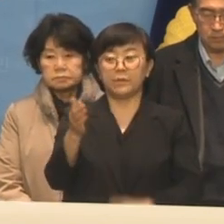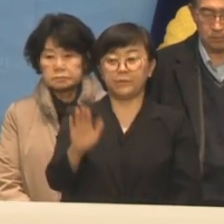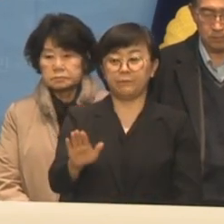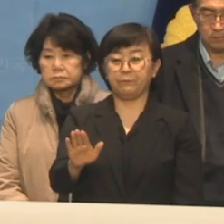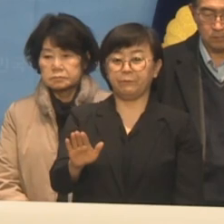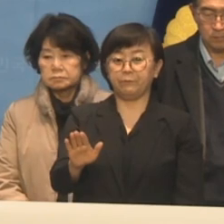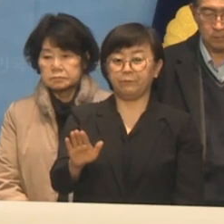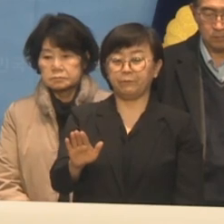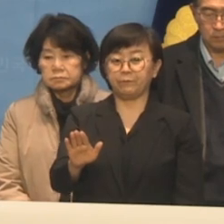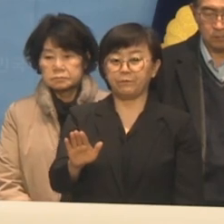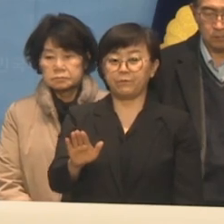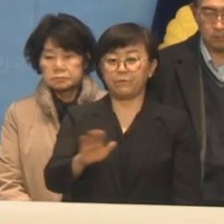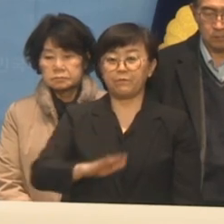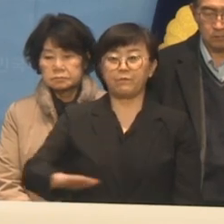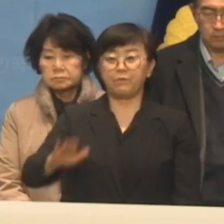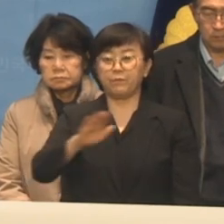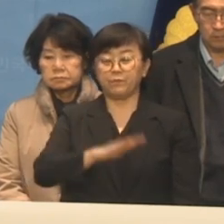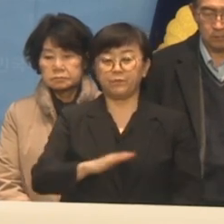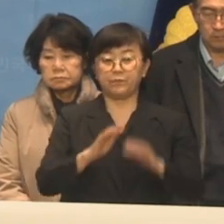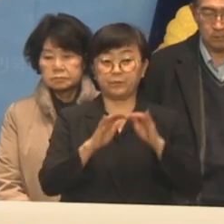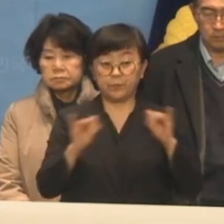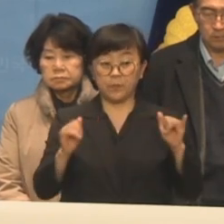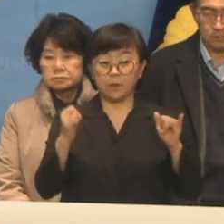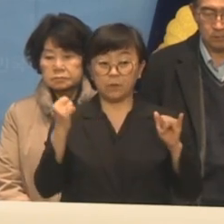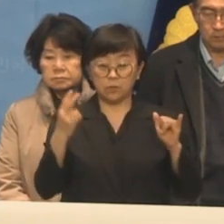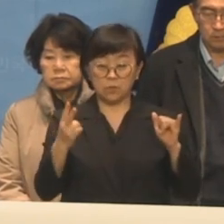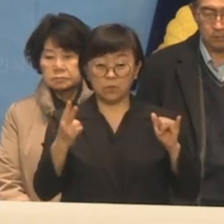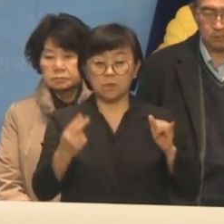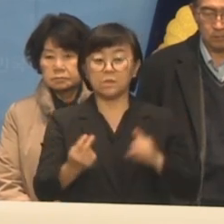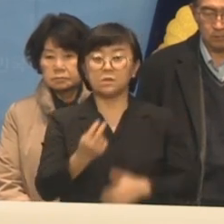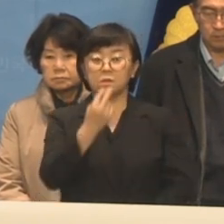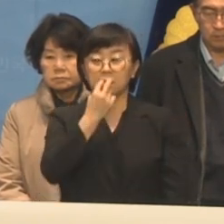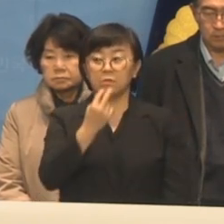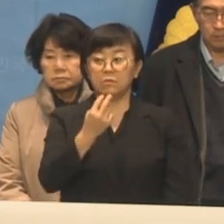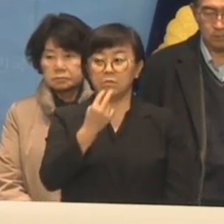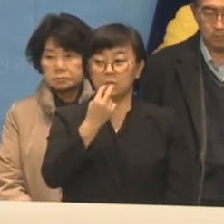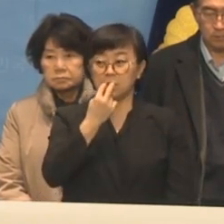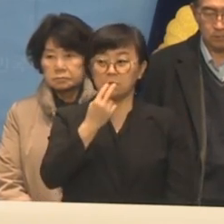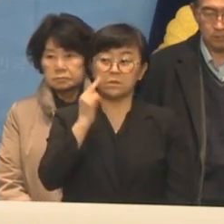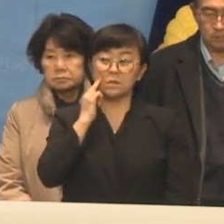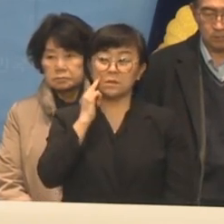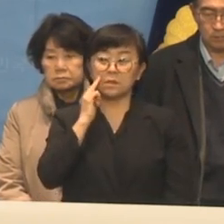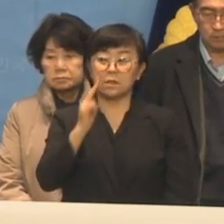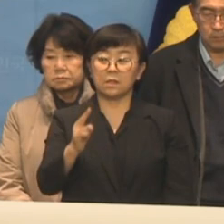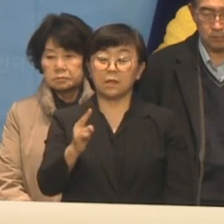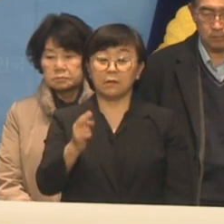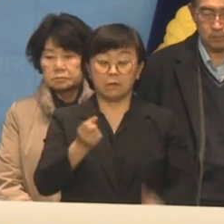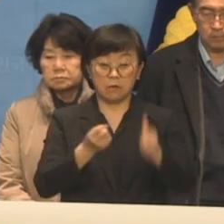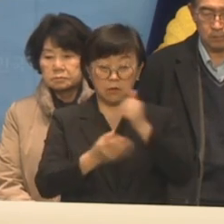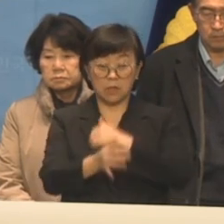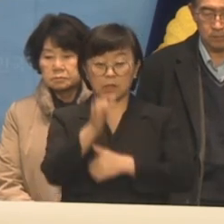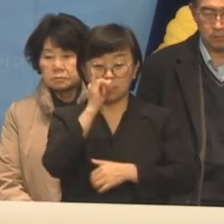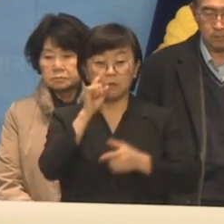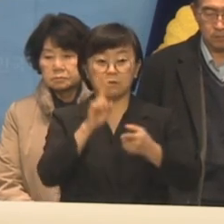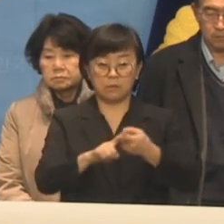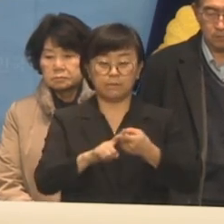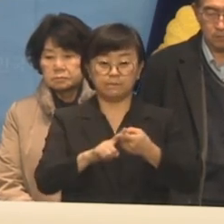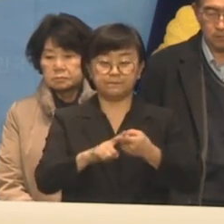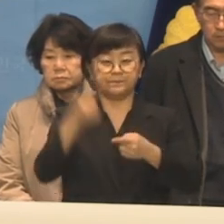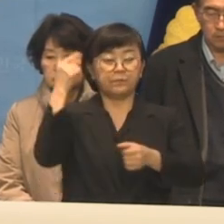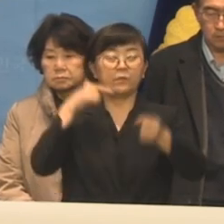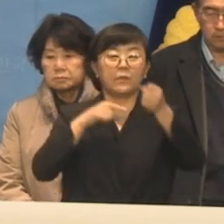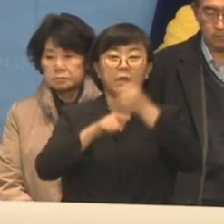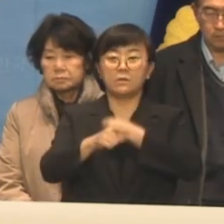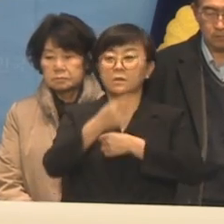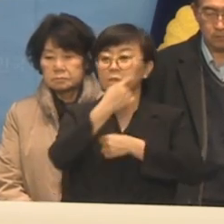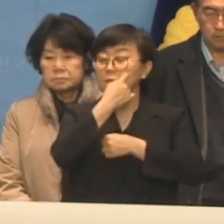하더라도 우리 사람은 물론이거니와 생명에 심각한 영향을 줄 수 있다는 과학적